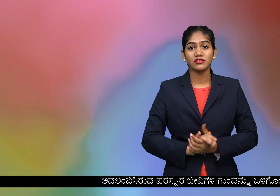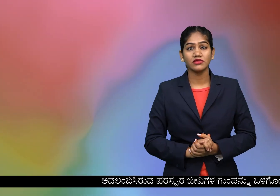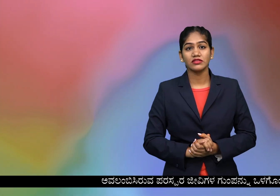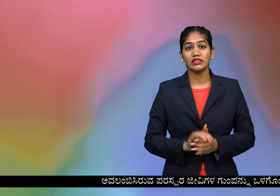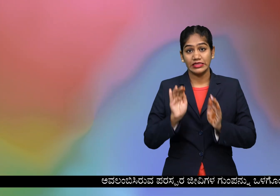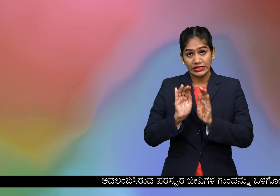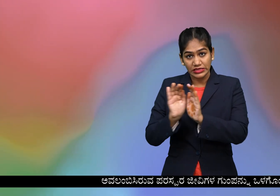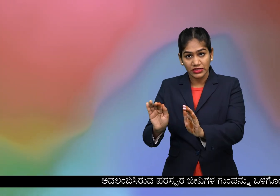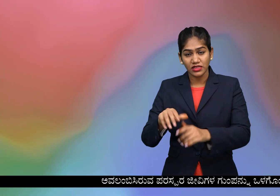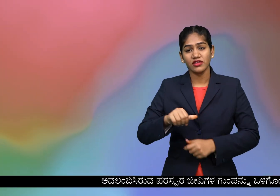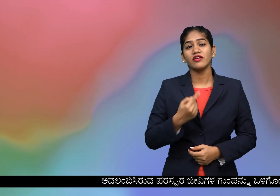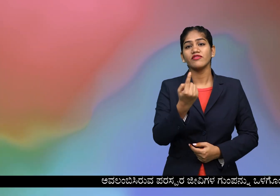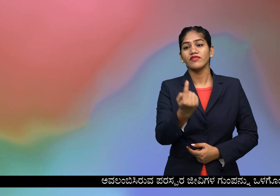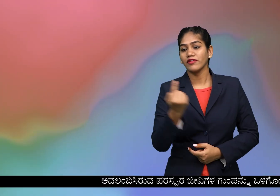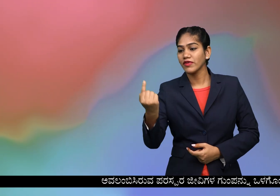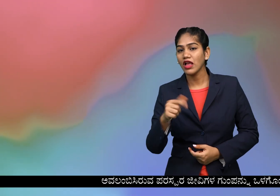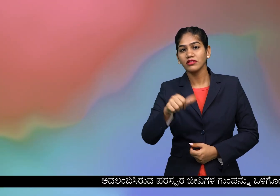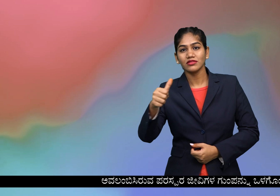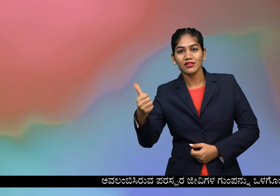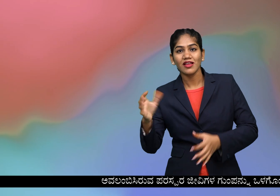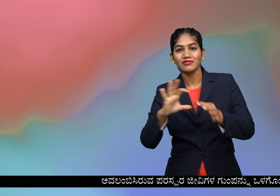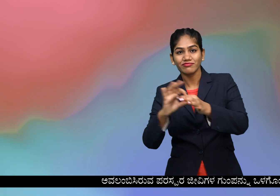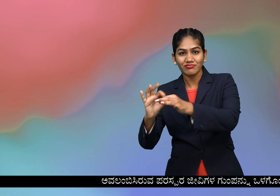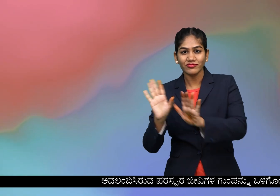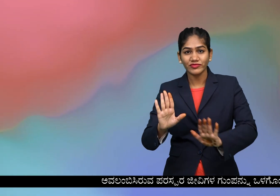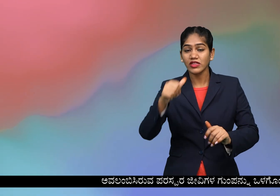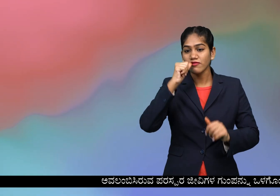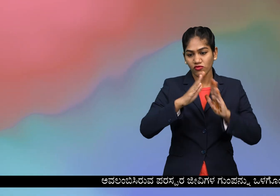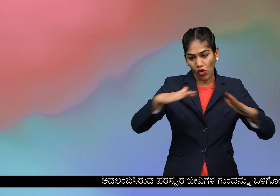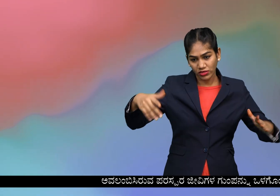ಅವಲಂಬಿಸಿರುವ ಪರಸ್ಪರ ಜೀವಿಗಳ ಗುಂಪನ್ನ ಒಳಗೊಂಡಿದೆ.